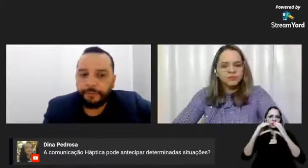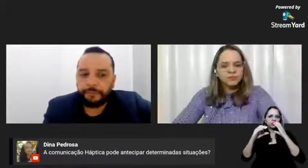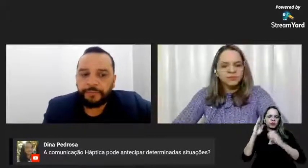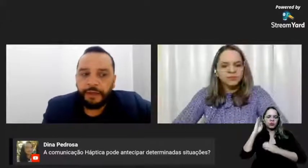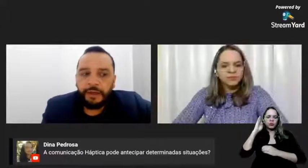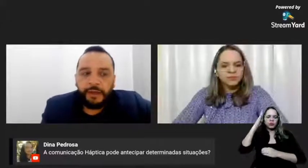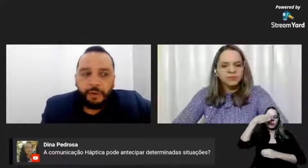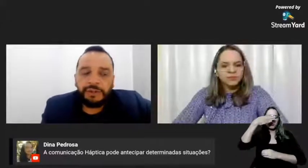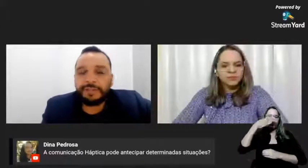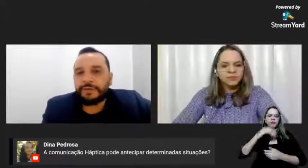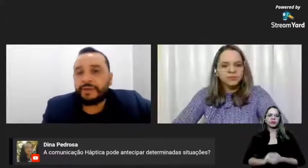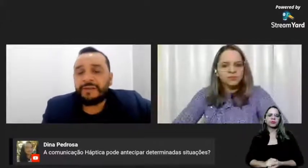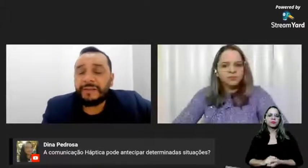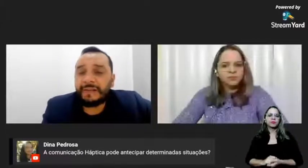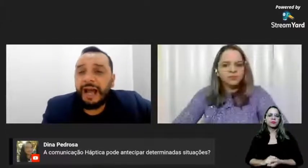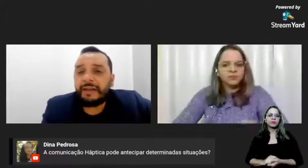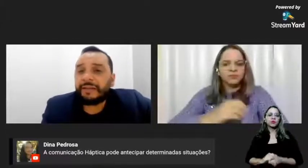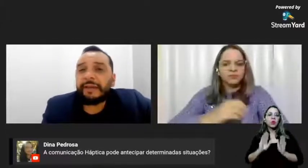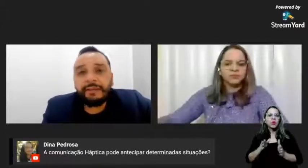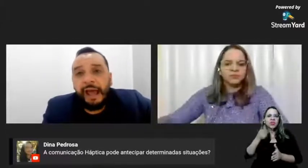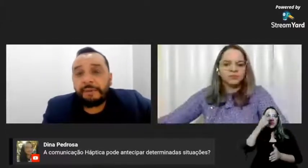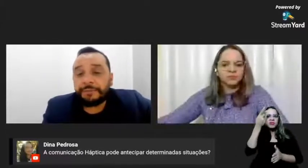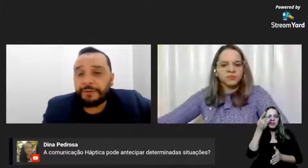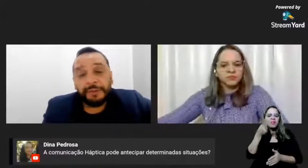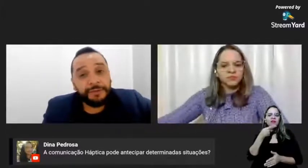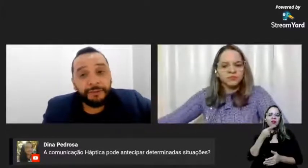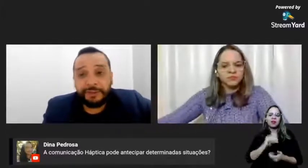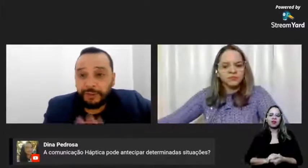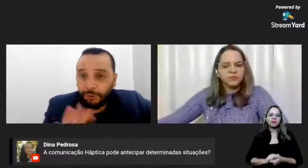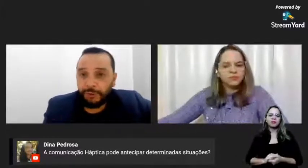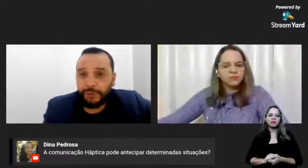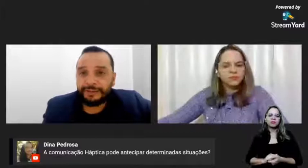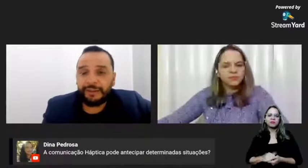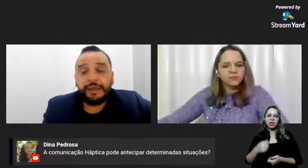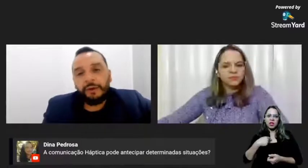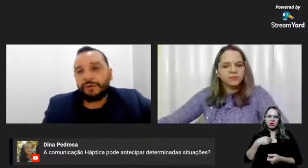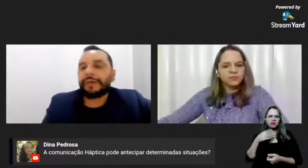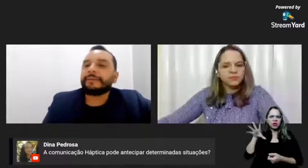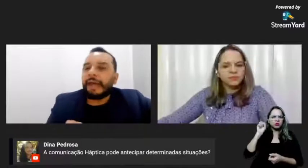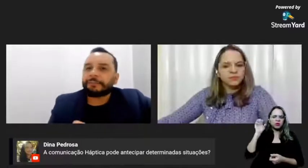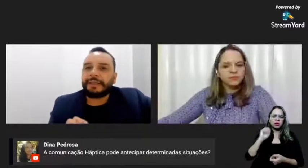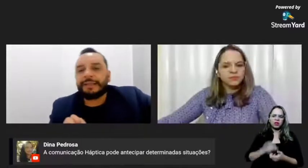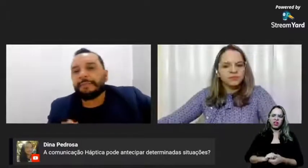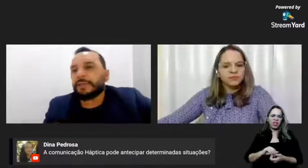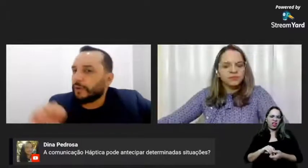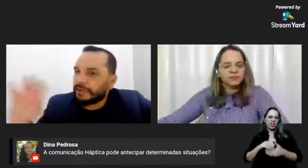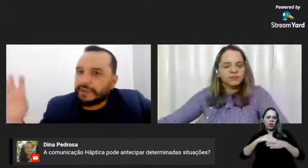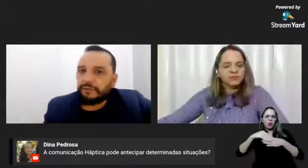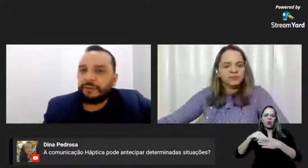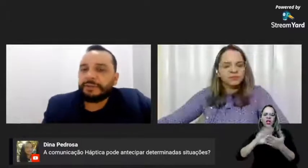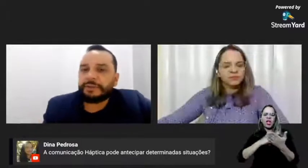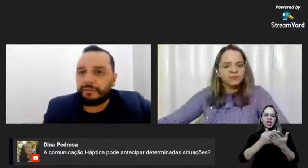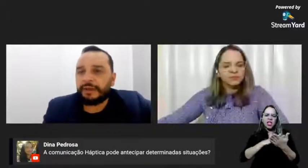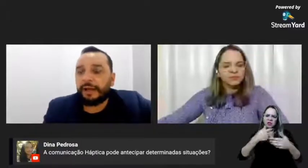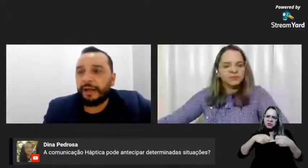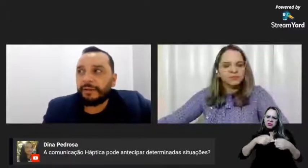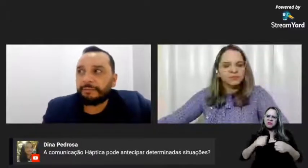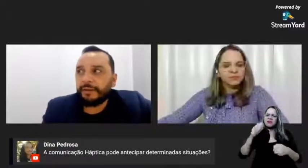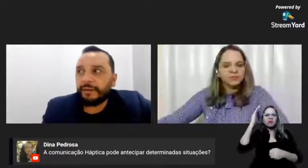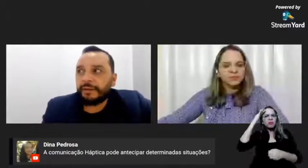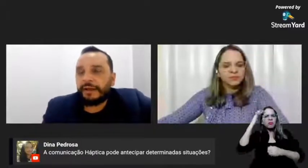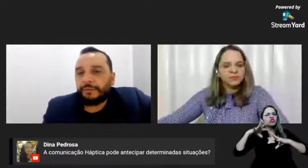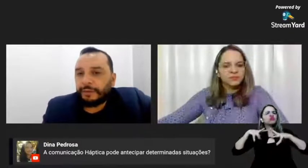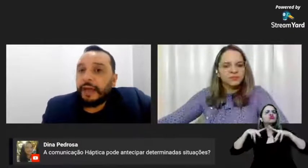surdo cego. Hoje as pessoas falam assim, o guia intérprete, eu já vi discurso assim, o guia intérprete tem que saber todas as formas de se